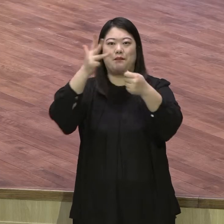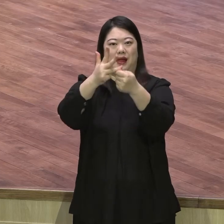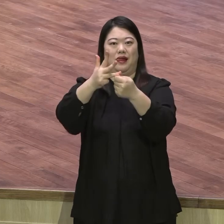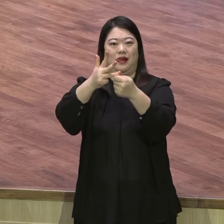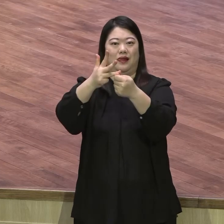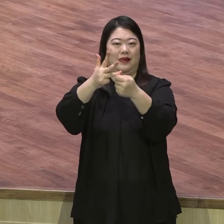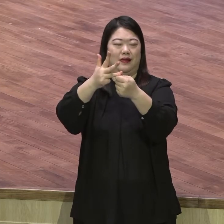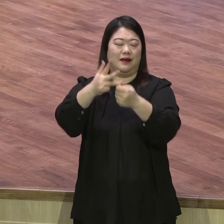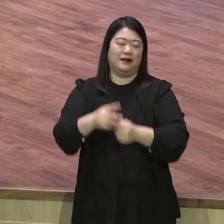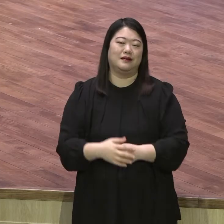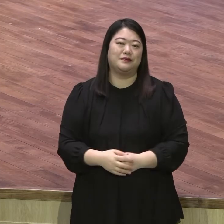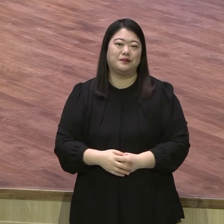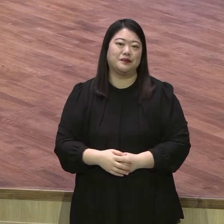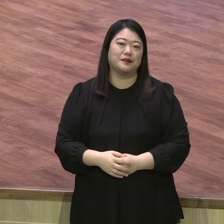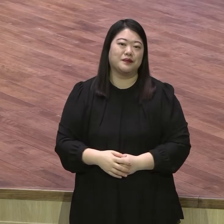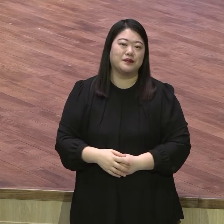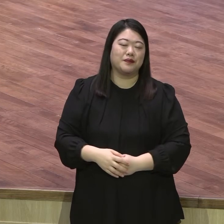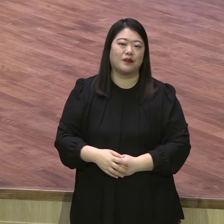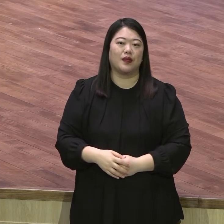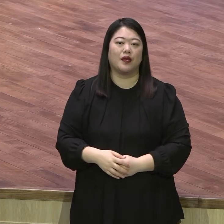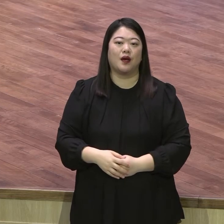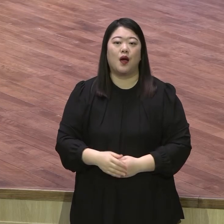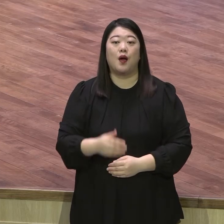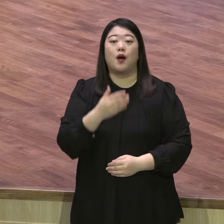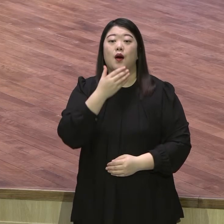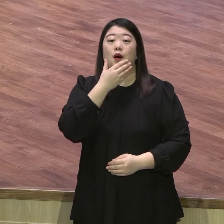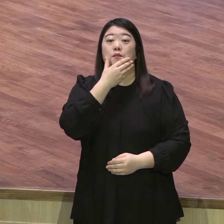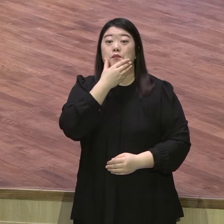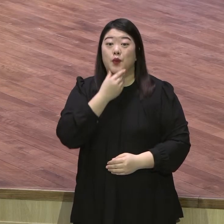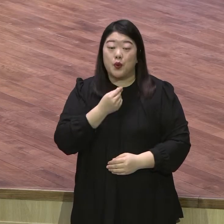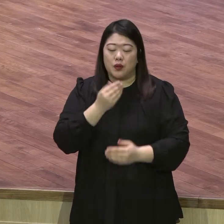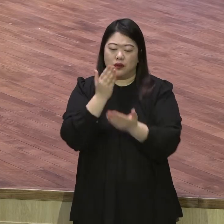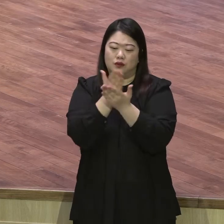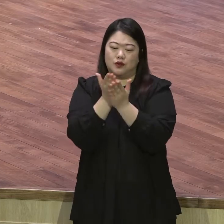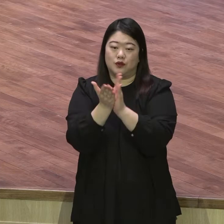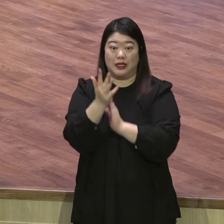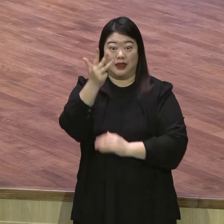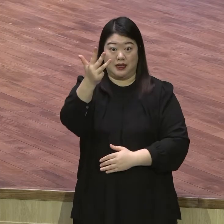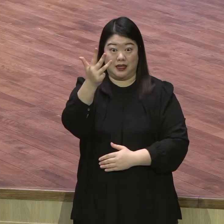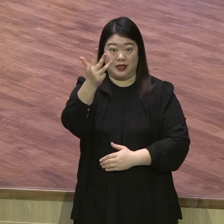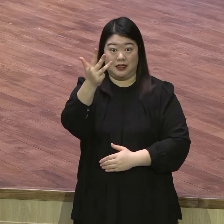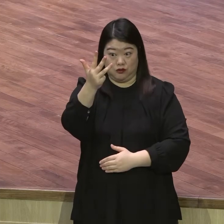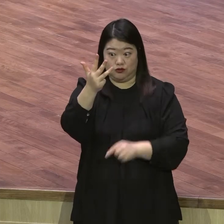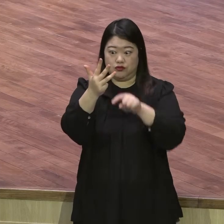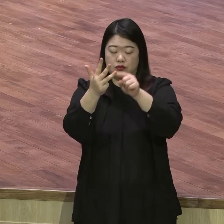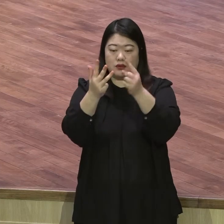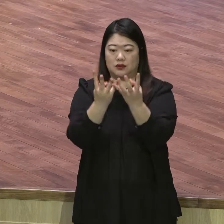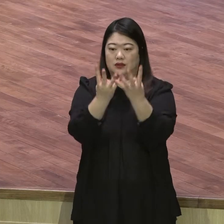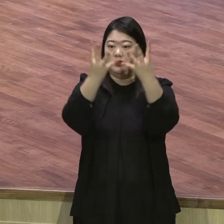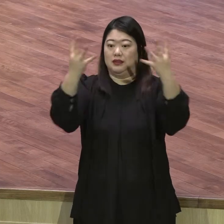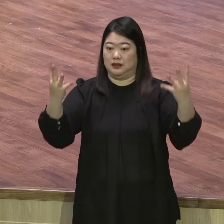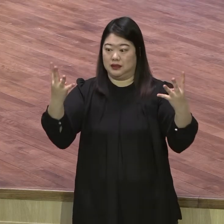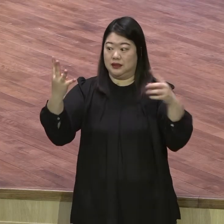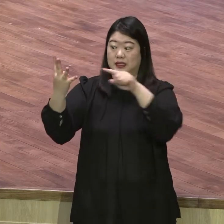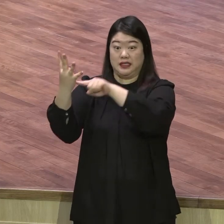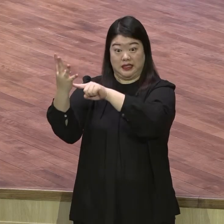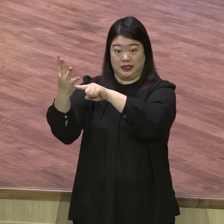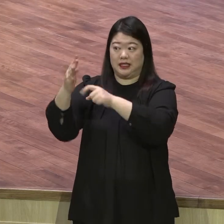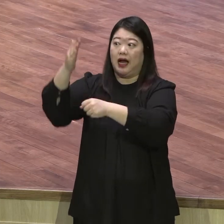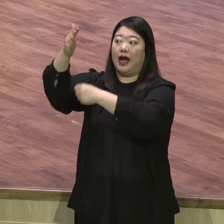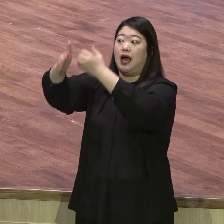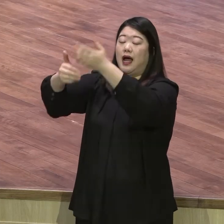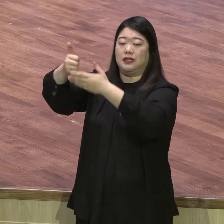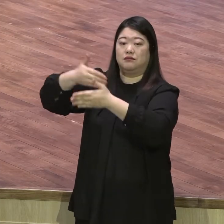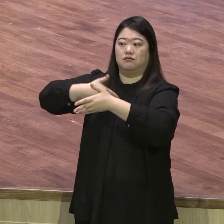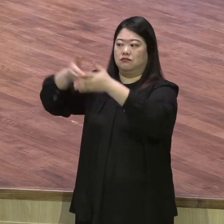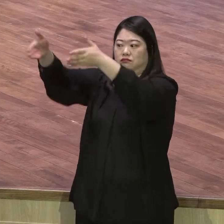팔복의 메시지에서 메시지가 정리를 하면 앞에 있는 네 가지 복은 하나님과의 관계, 하나님과